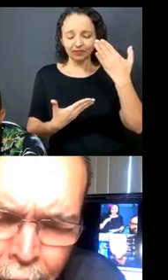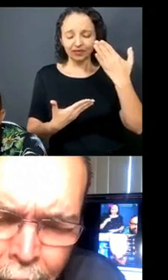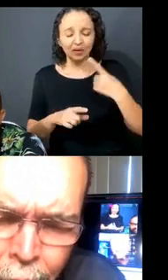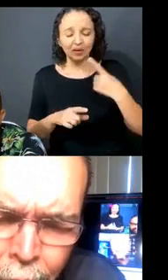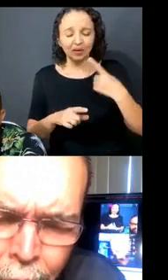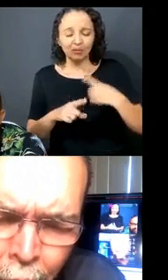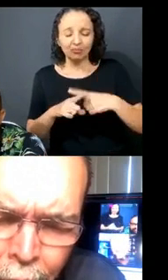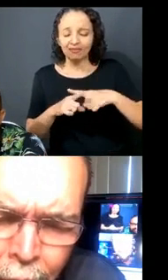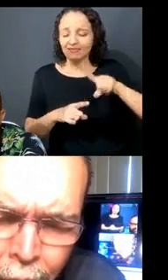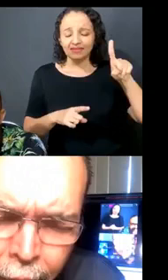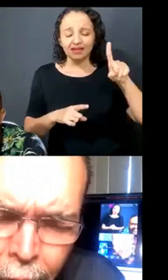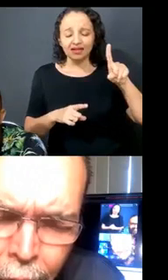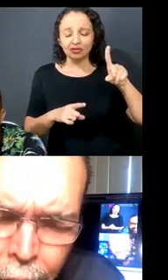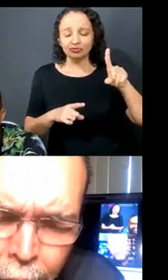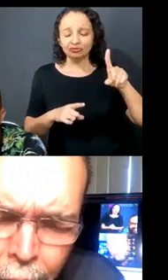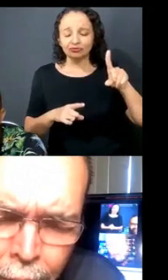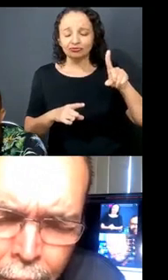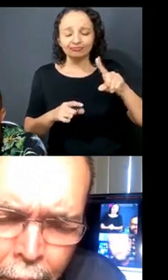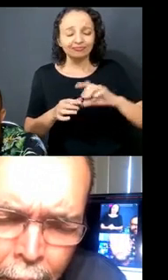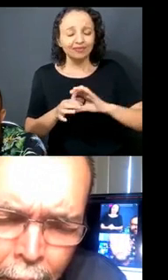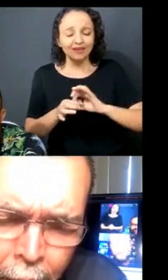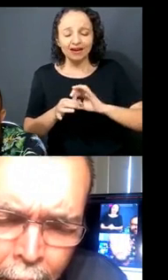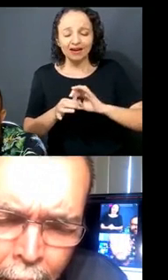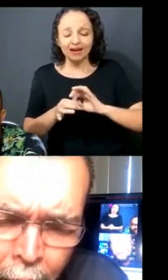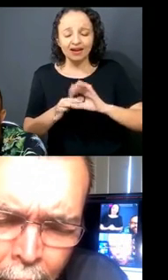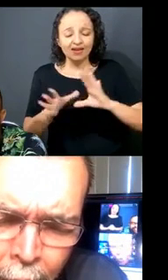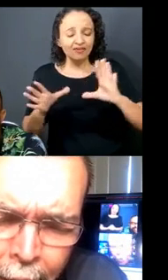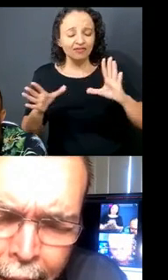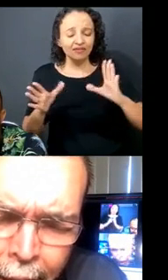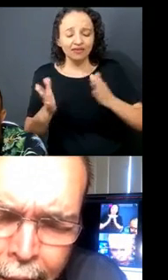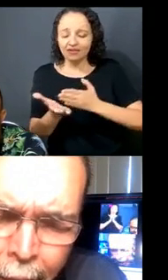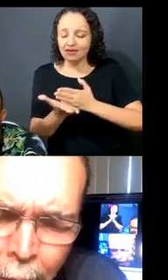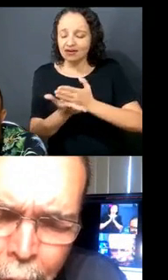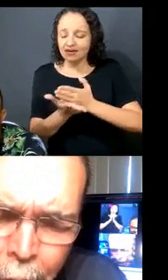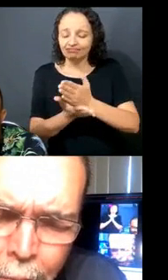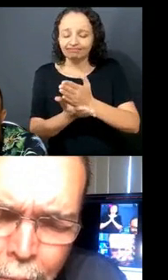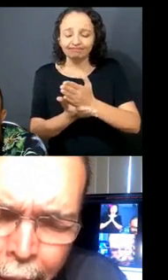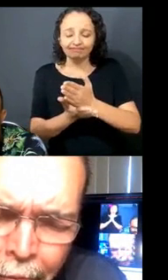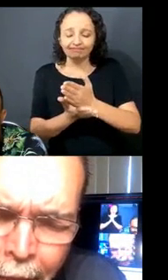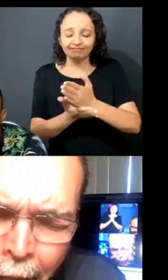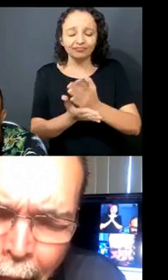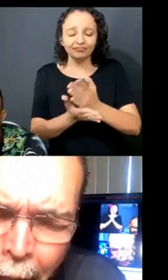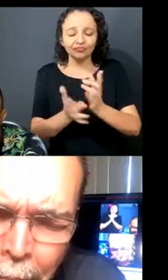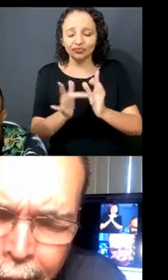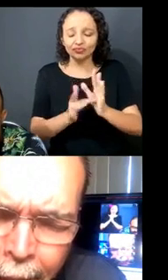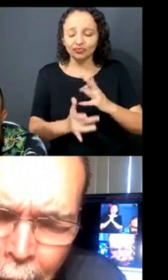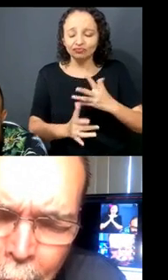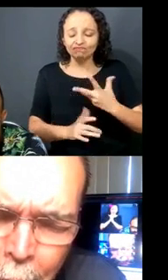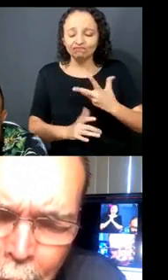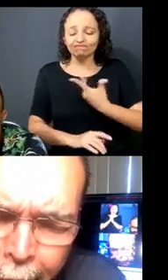através de Jesus, o nosso Senhor e Salvador. Sim. Nós te agradecemos pela